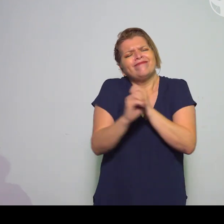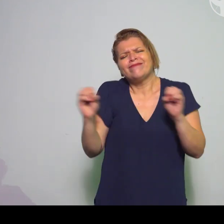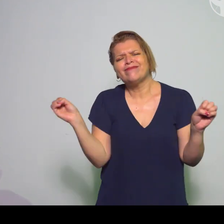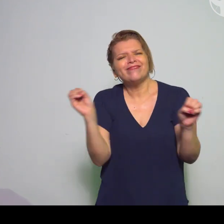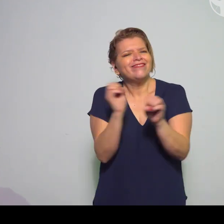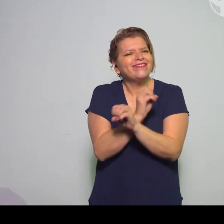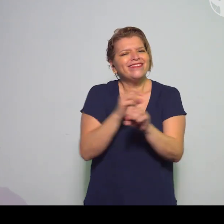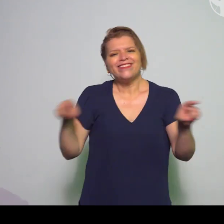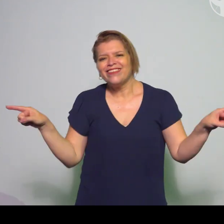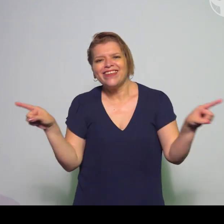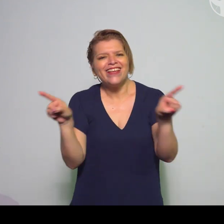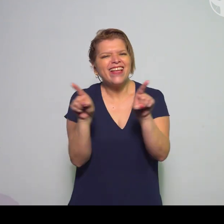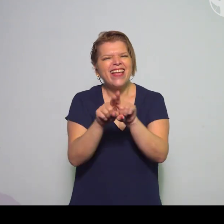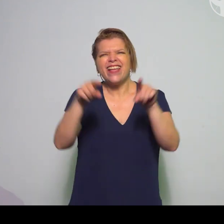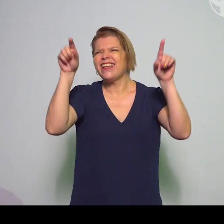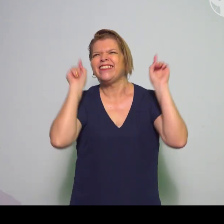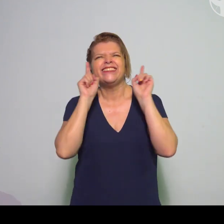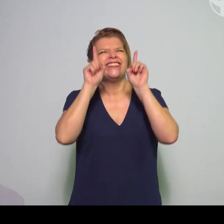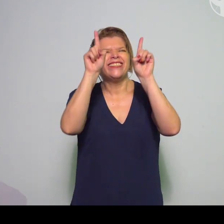así eres tú,